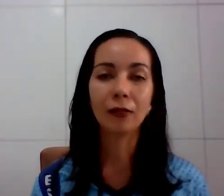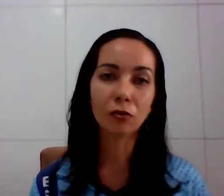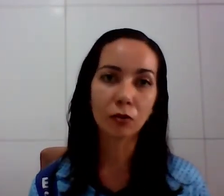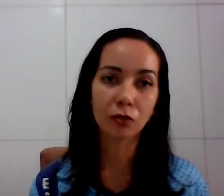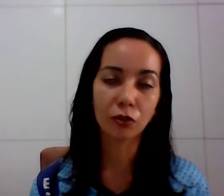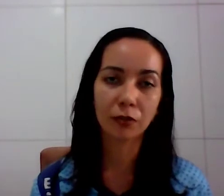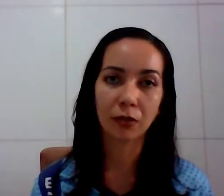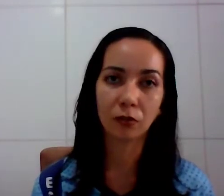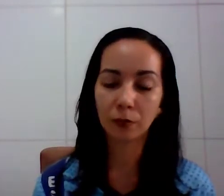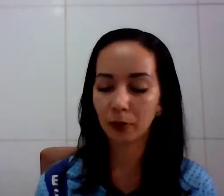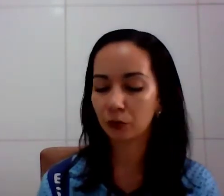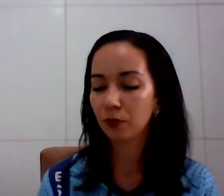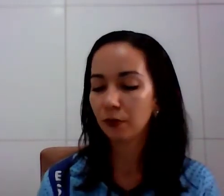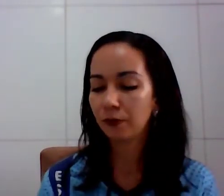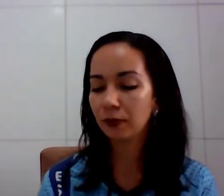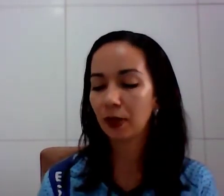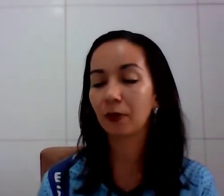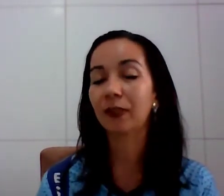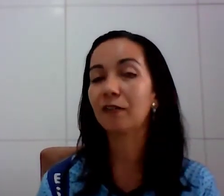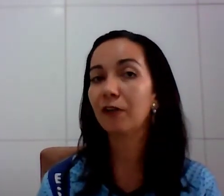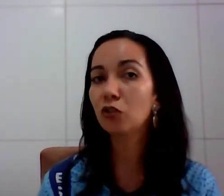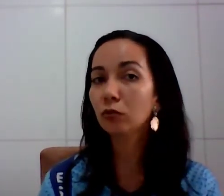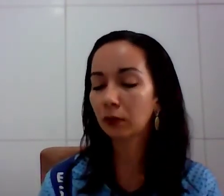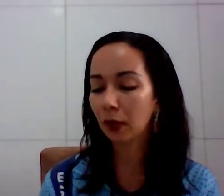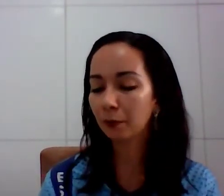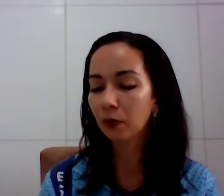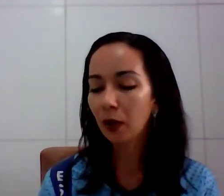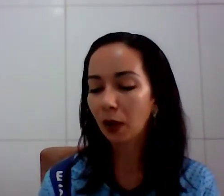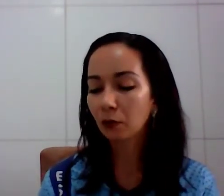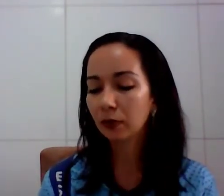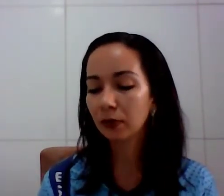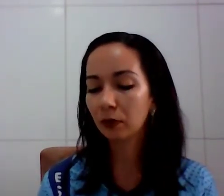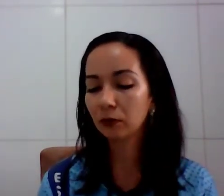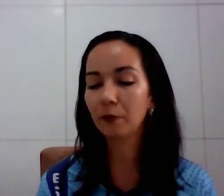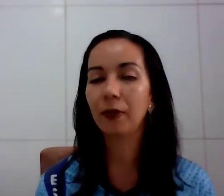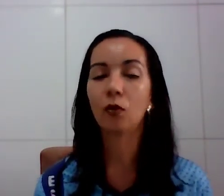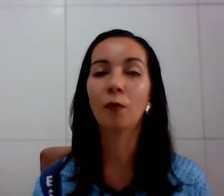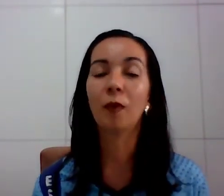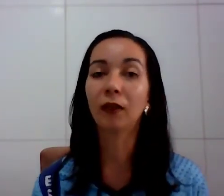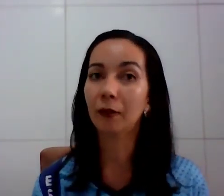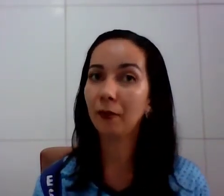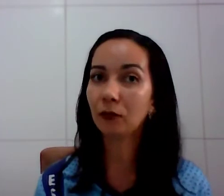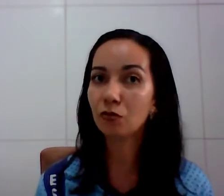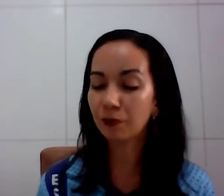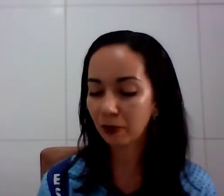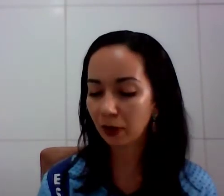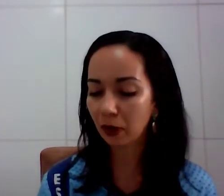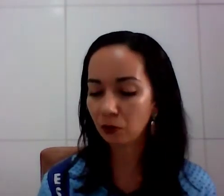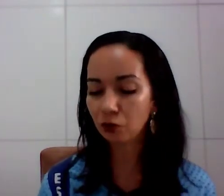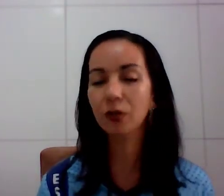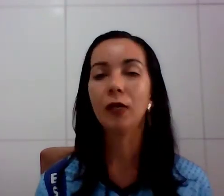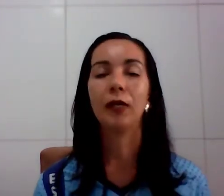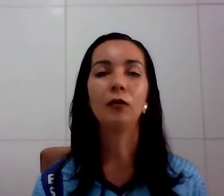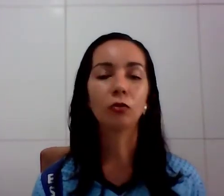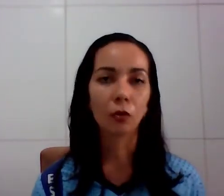das coisas que os seres humanos fizeram através do tempo, aconteceram também comportamentos diferentes e